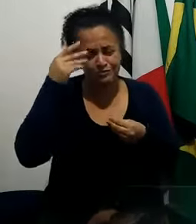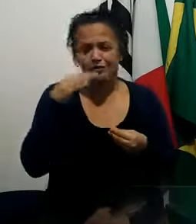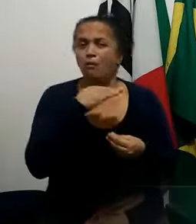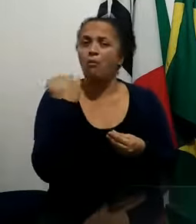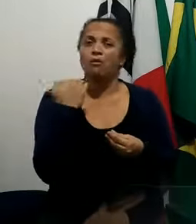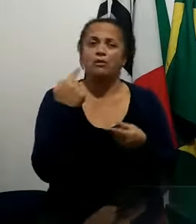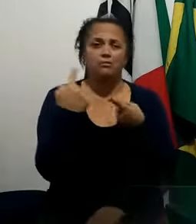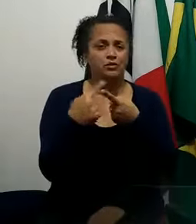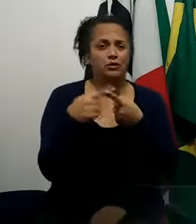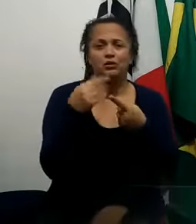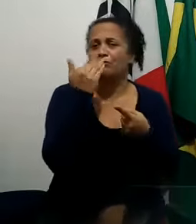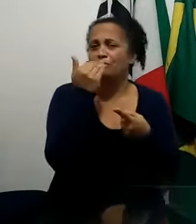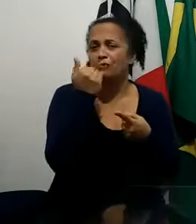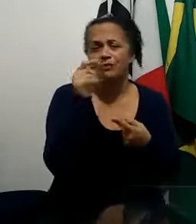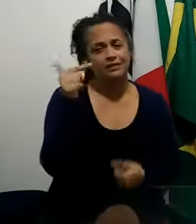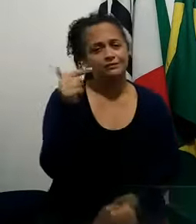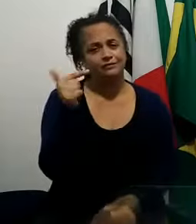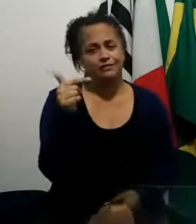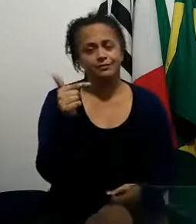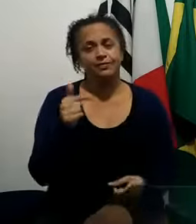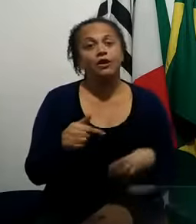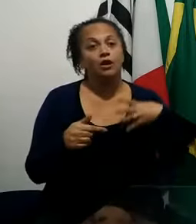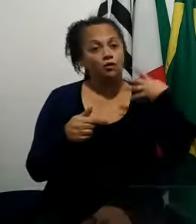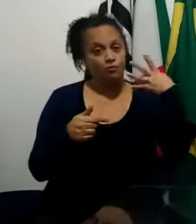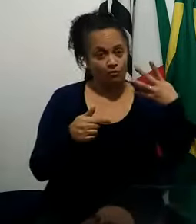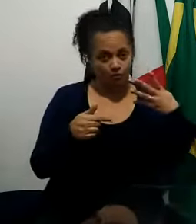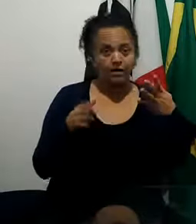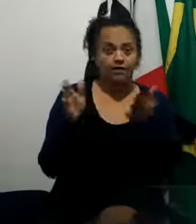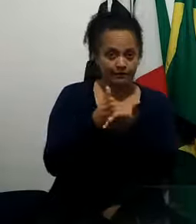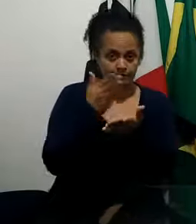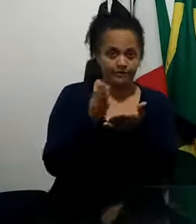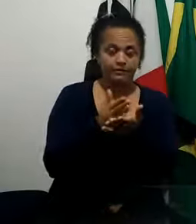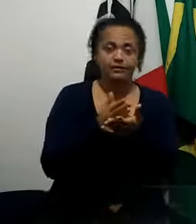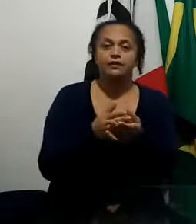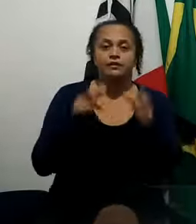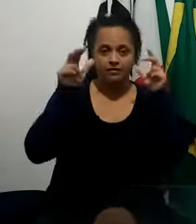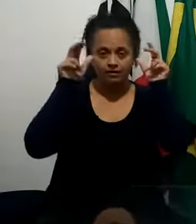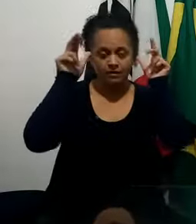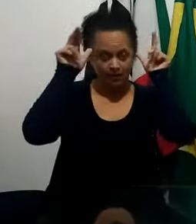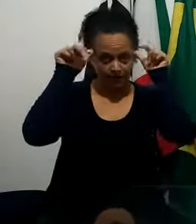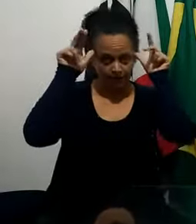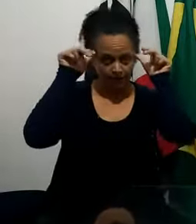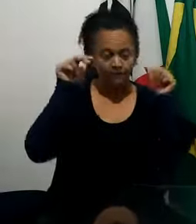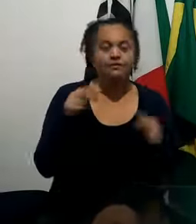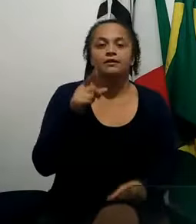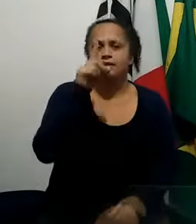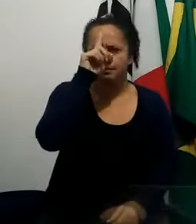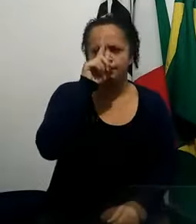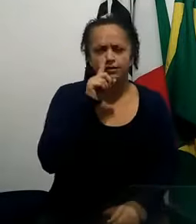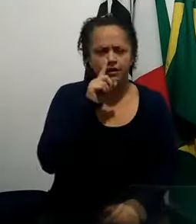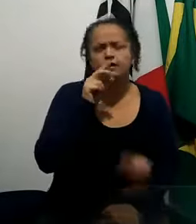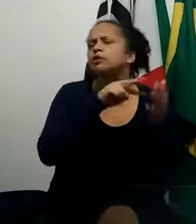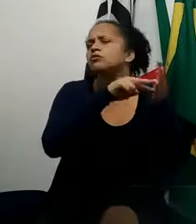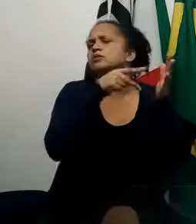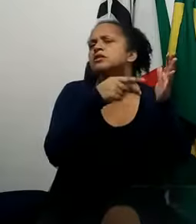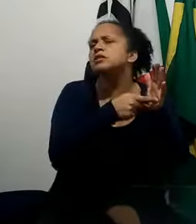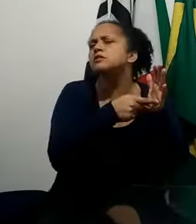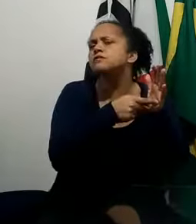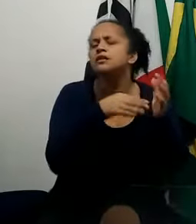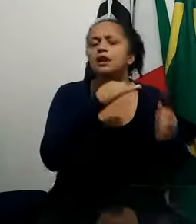é o cavalo amarelo, em Apocalipse 8:18. Aí é a morte, né? A morte, entendeu? Que